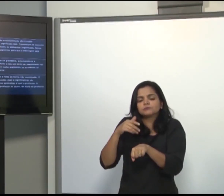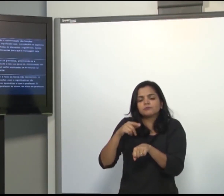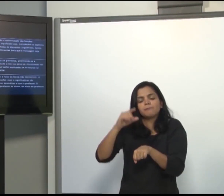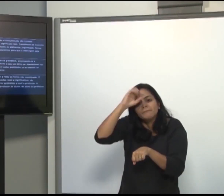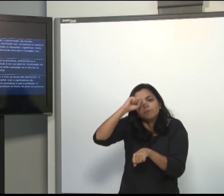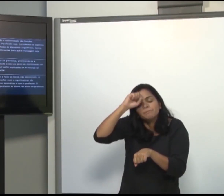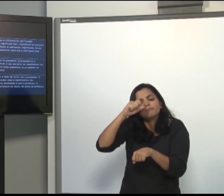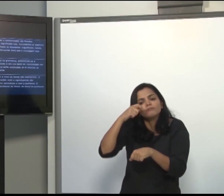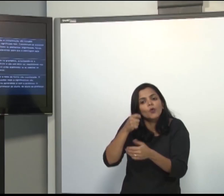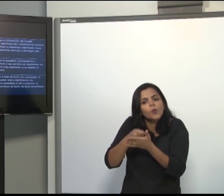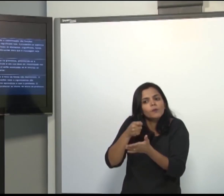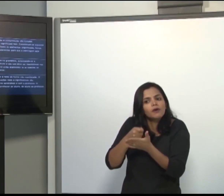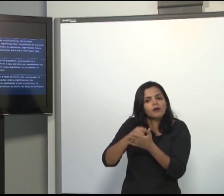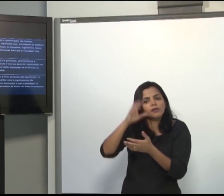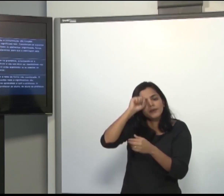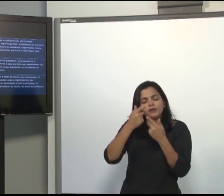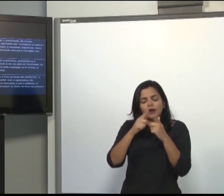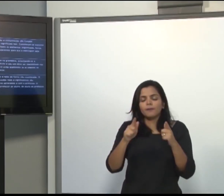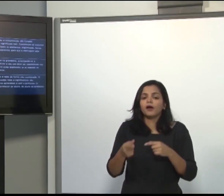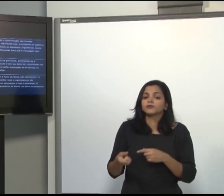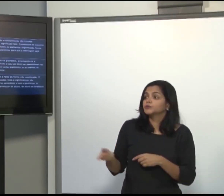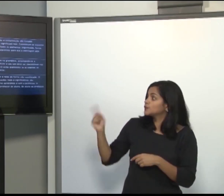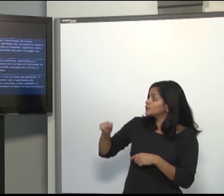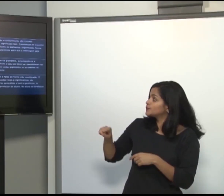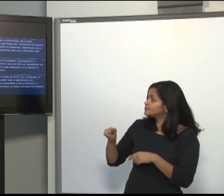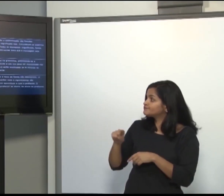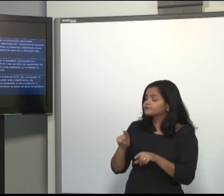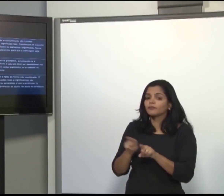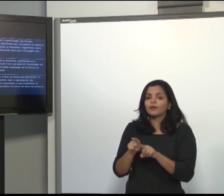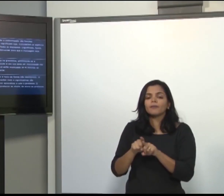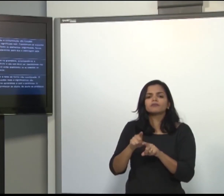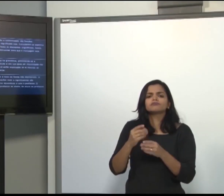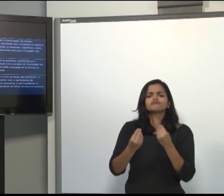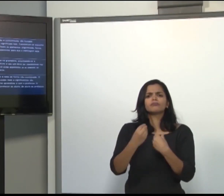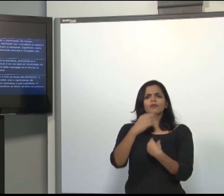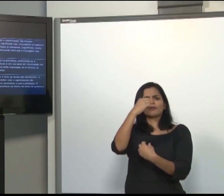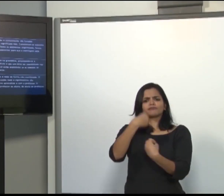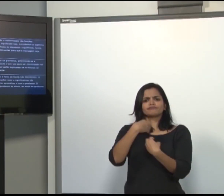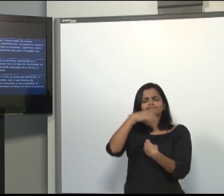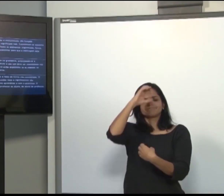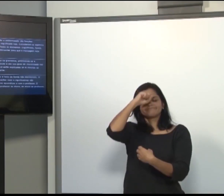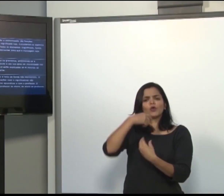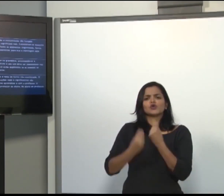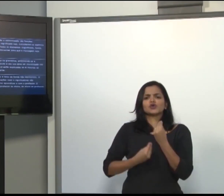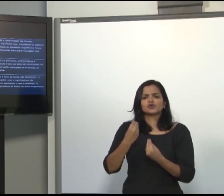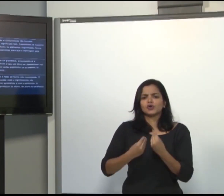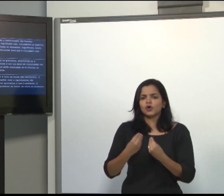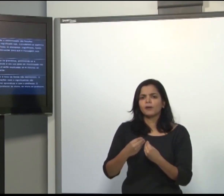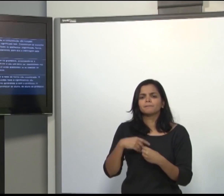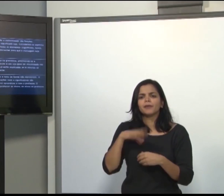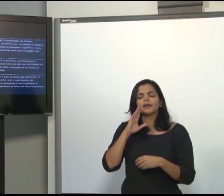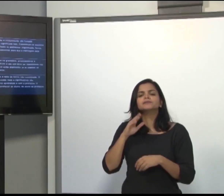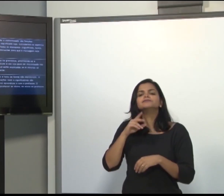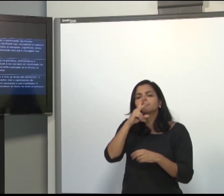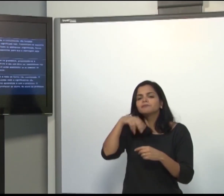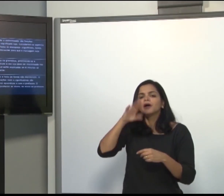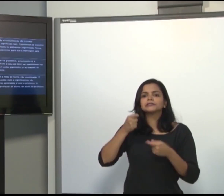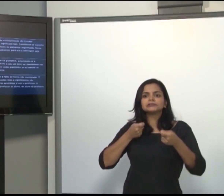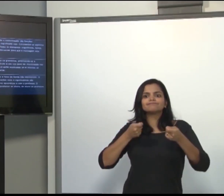pessoas, gêneros. Então, para isso, para o aprendizado, é necessário a prática, o treino. Então, a pessoa que